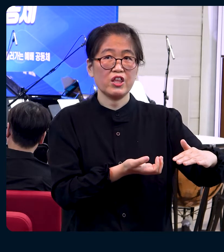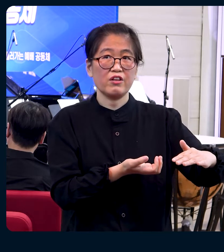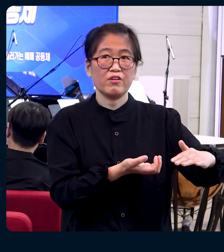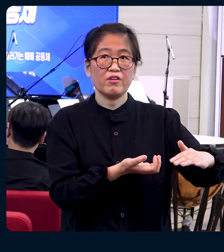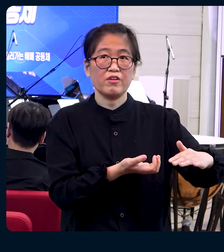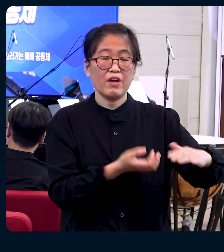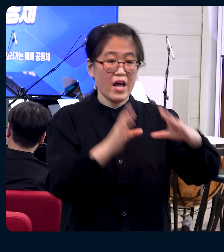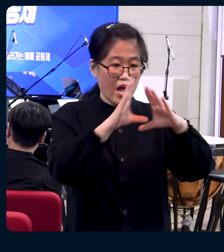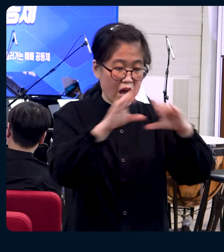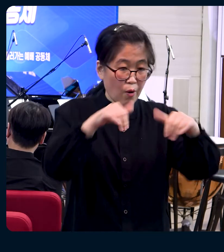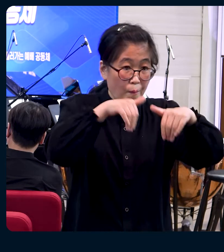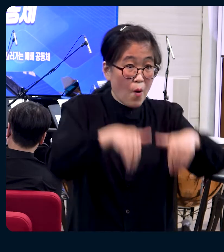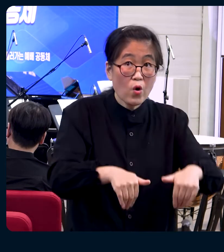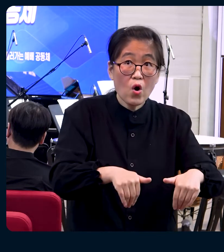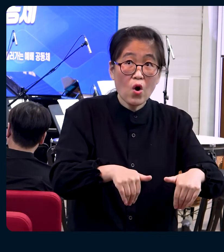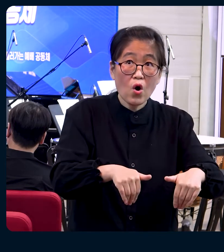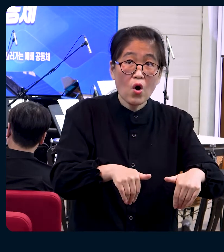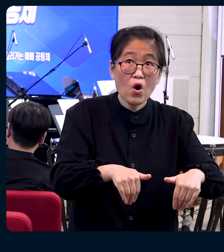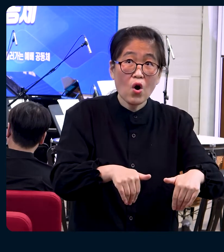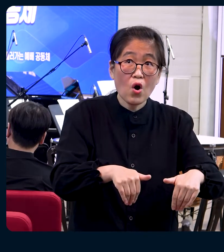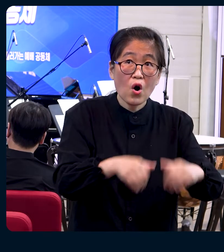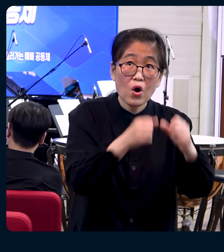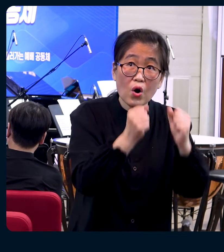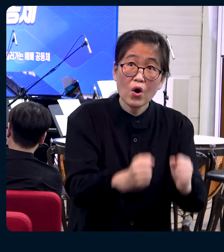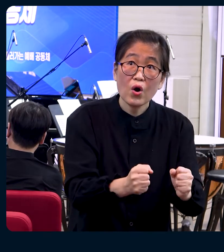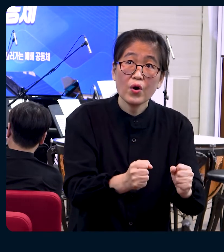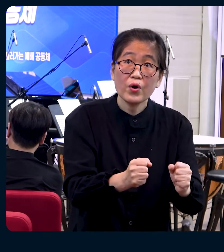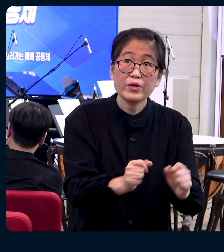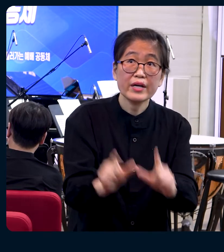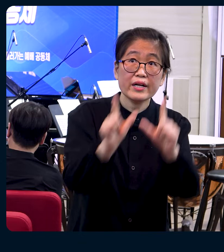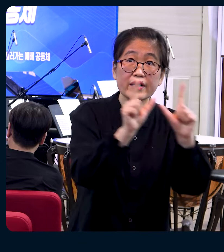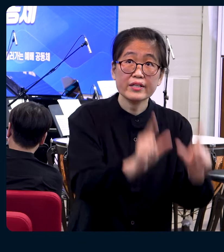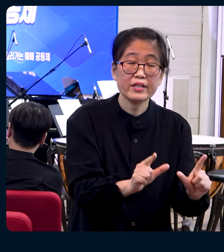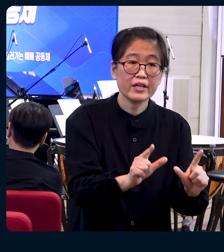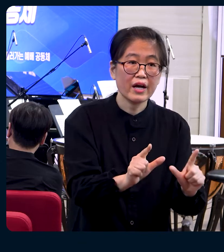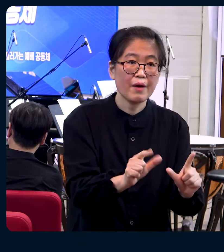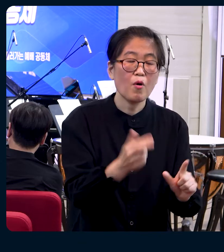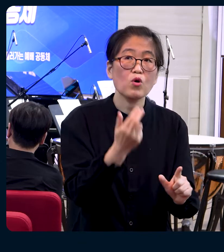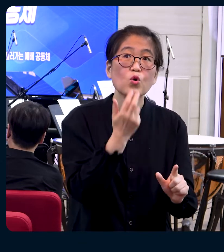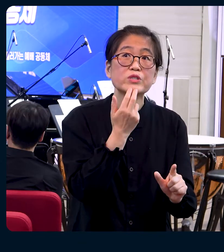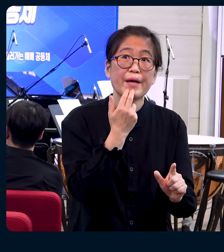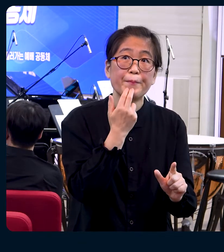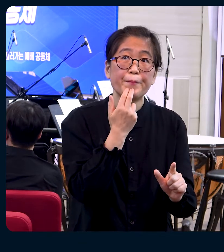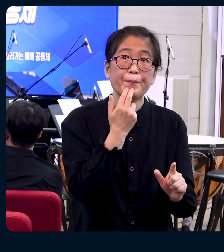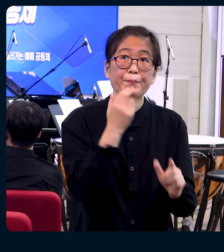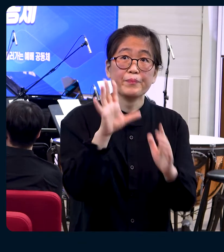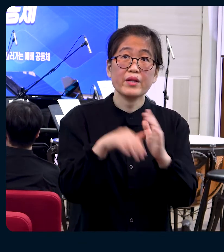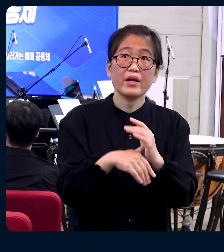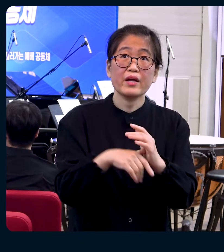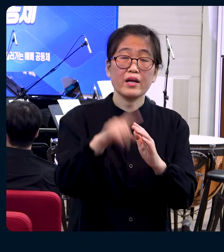그러면 애굽의 포로로 돼서 애굽에 정착을 했던 시기가 요셉의 시대입니다.